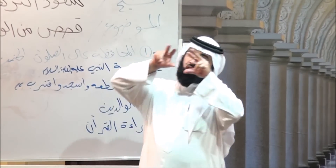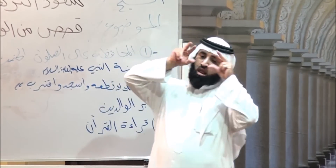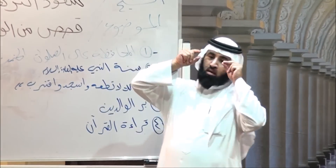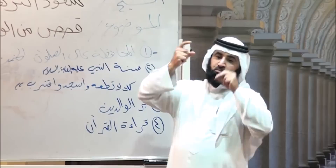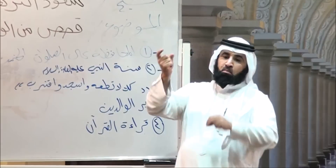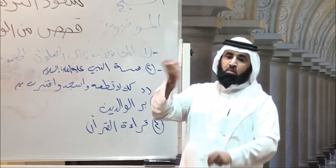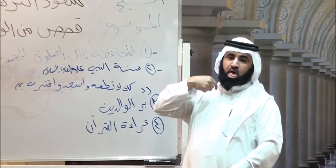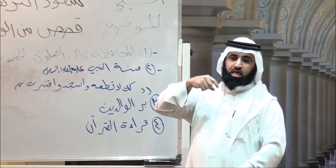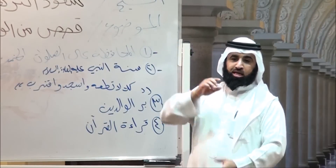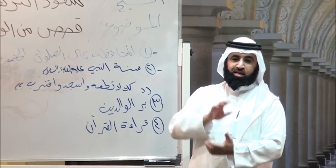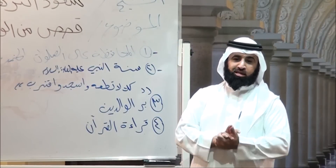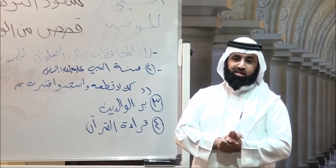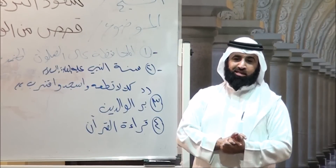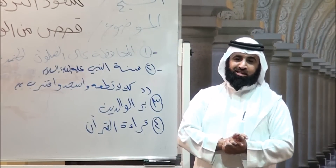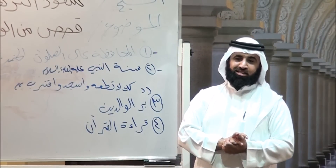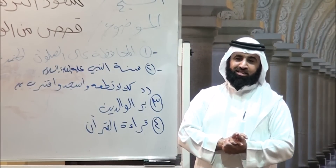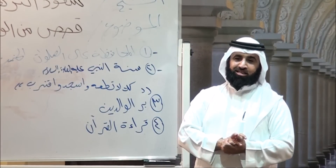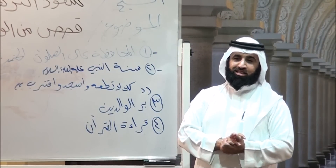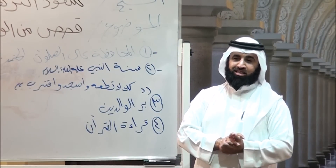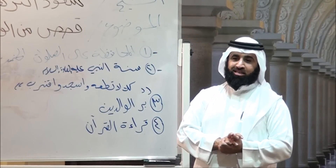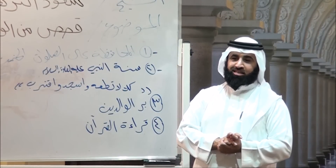النوم أقوى.